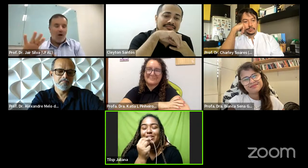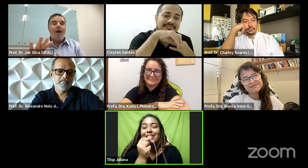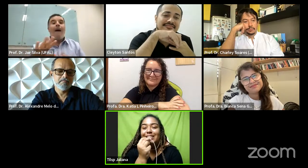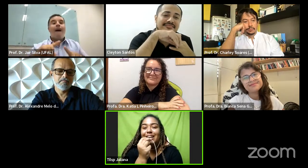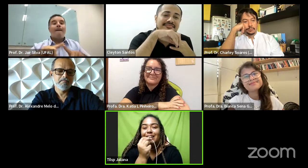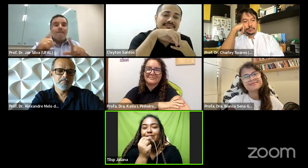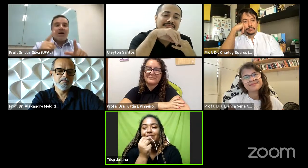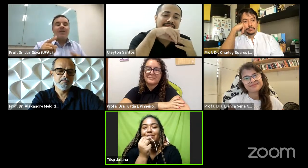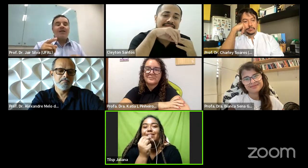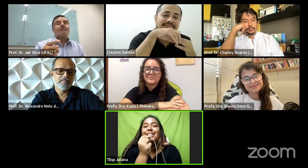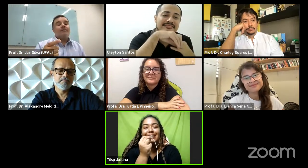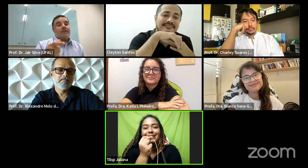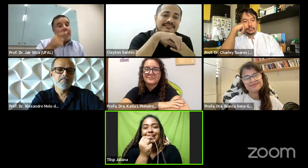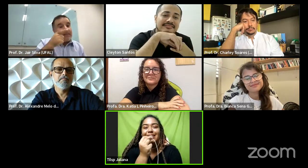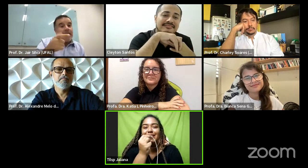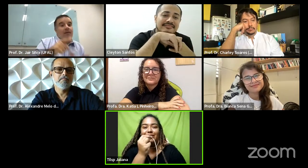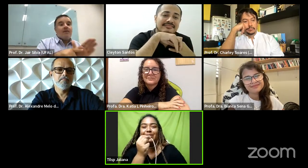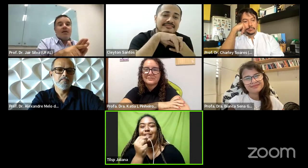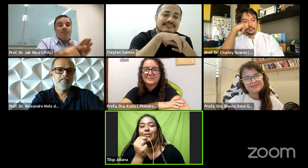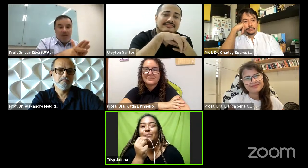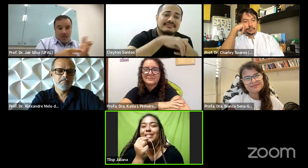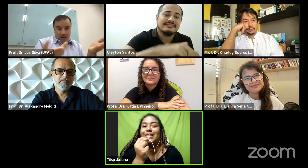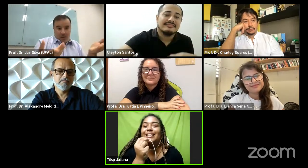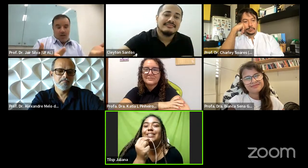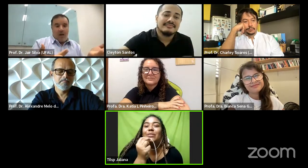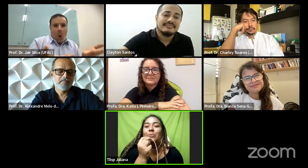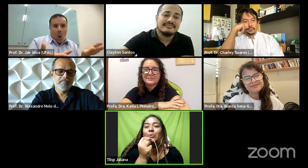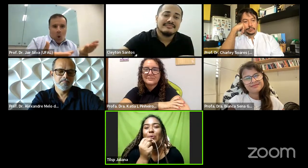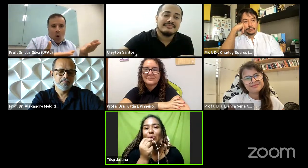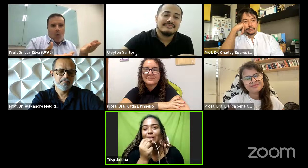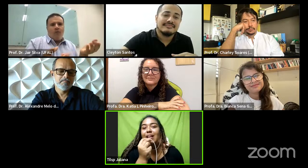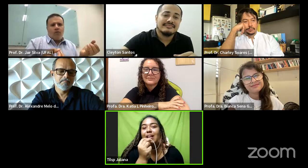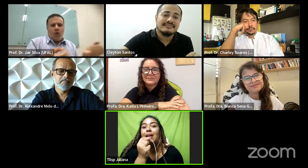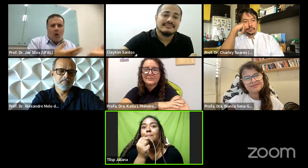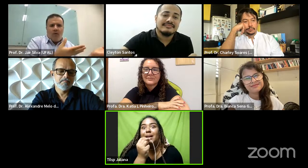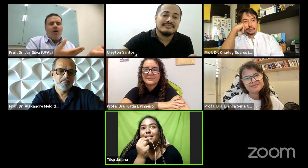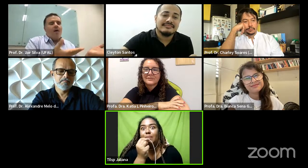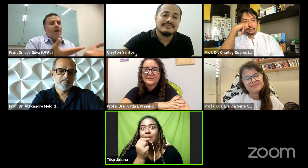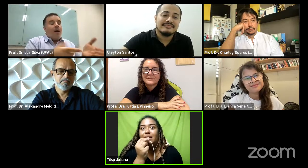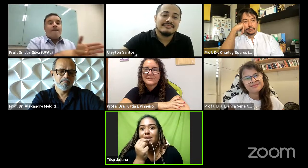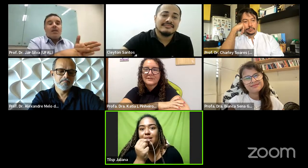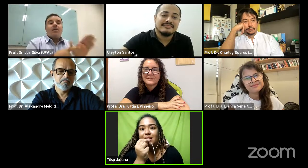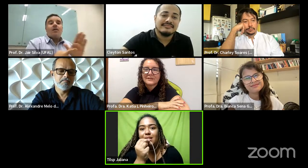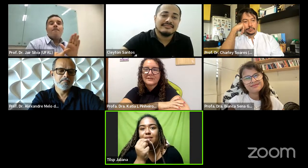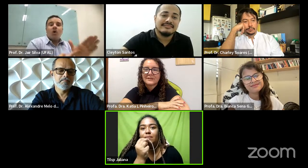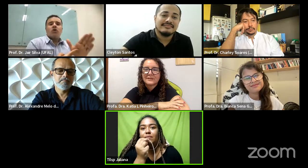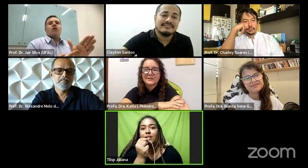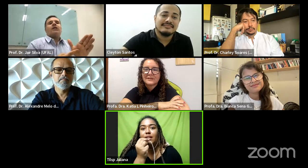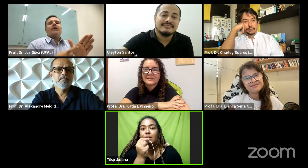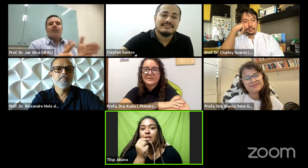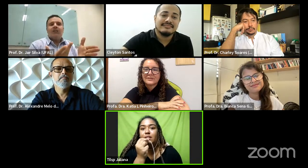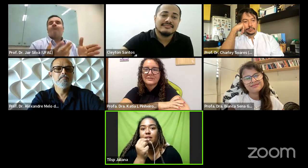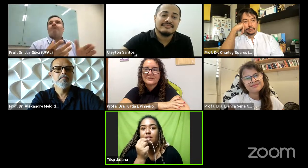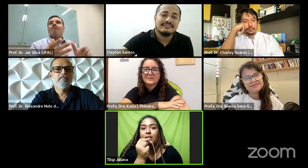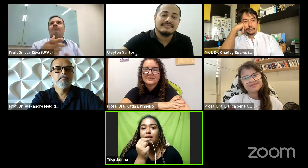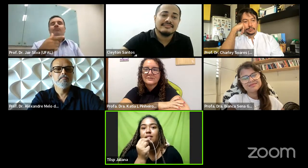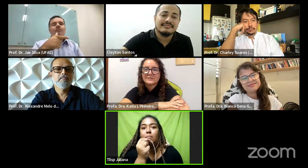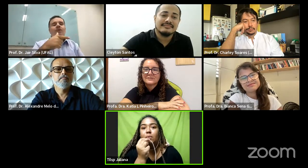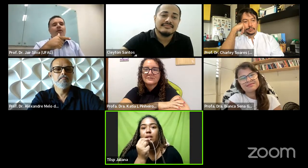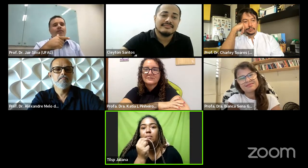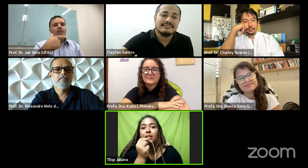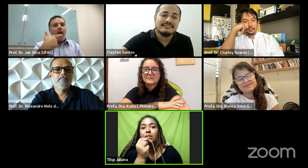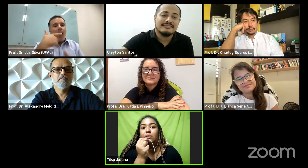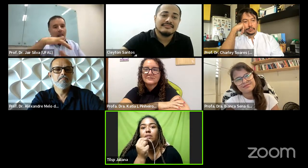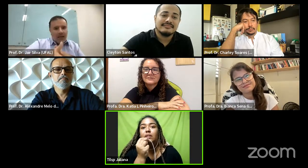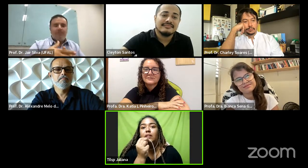porque isso já está, de fato, aceito, né, na comunidade como um todo. Mas essa pesquisa traz para a gente